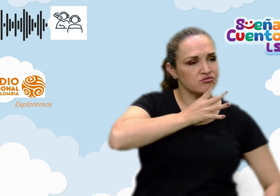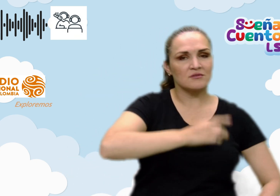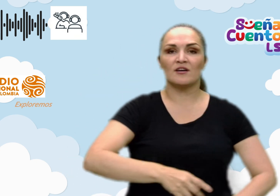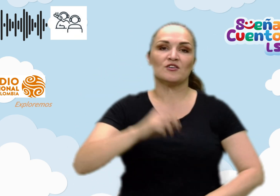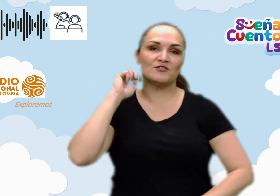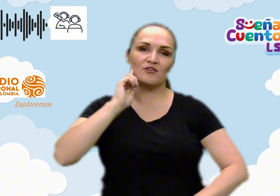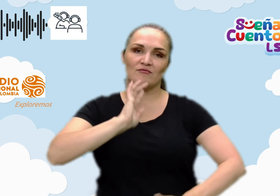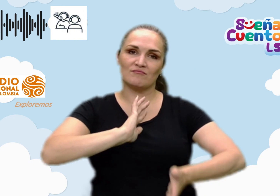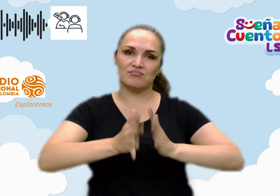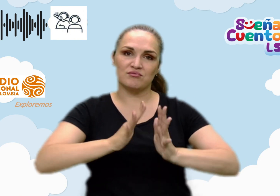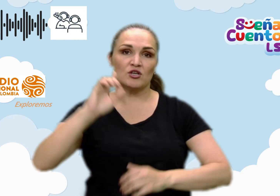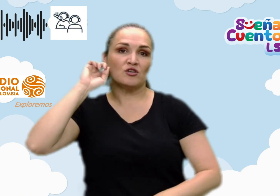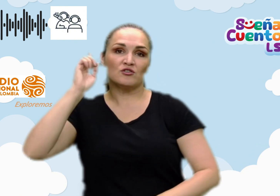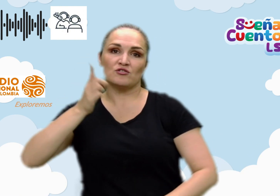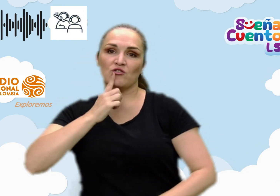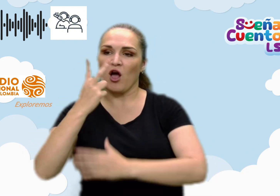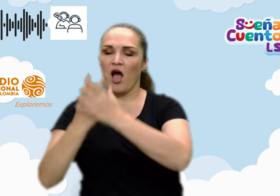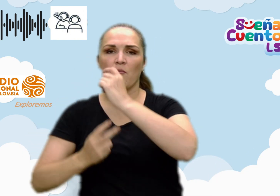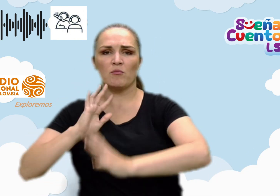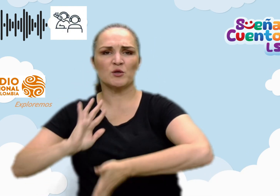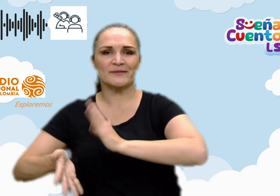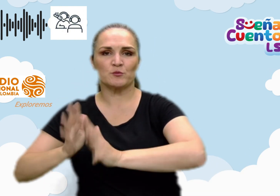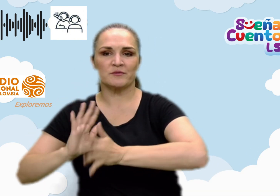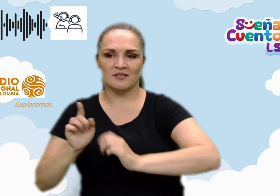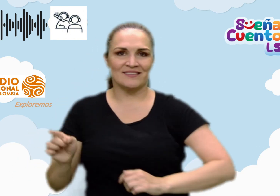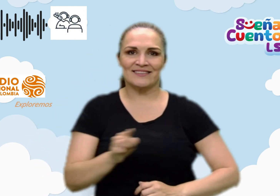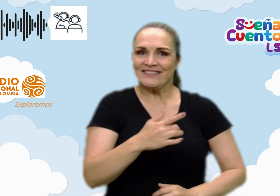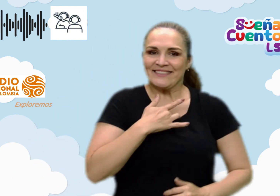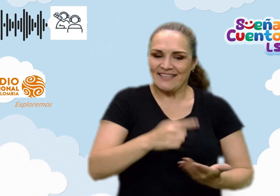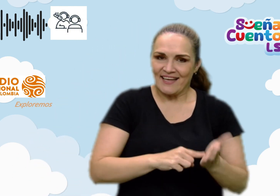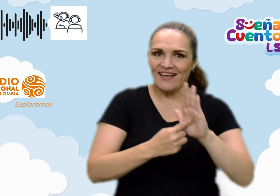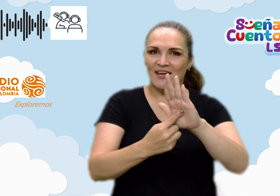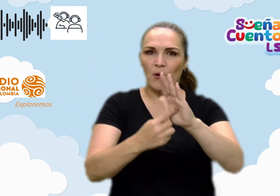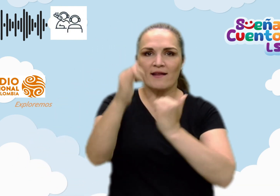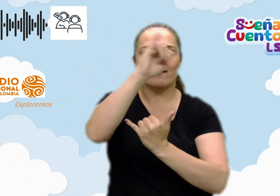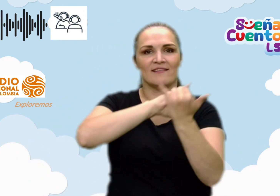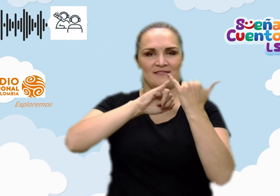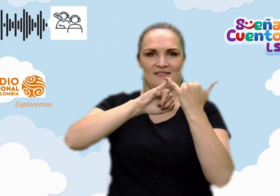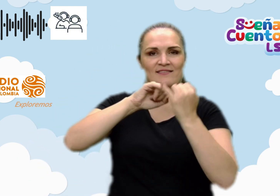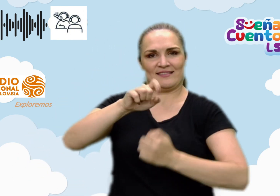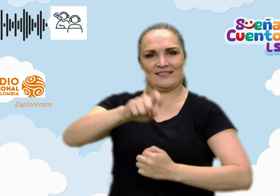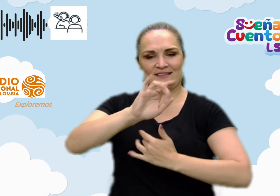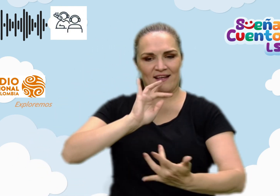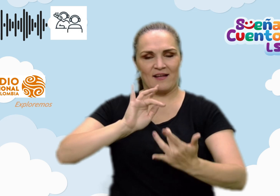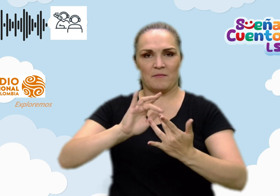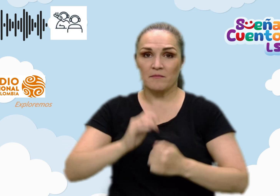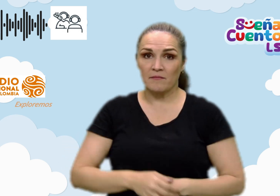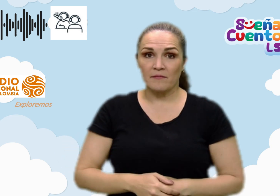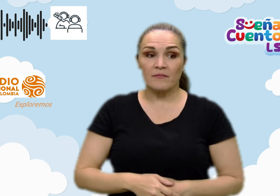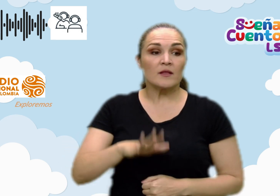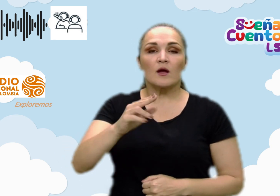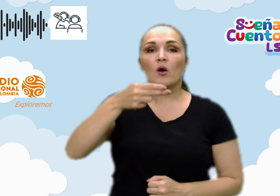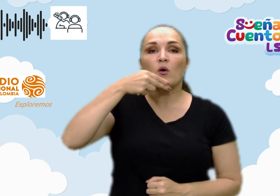características, el sordo que habla, el sordo que hace lengua de señas y el sordo que hace las 2. Porque sentimos la necesidad de trabajar